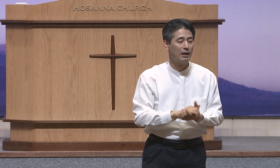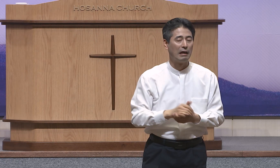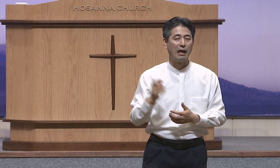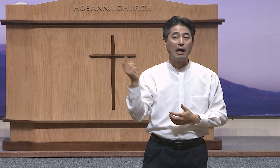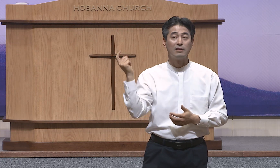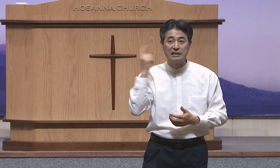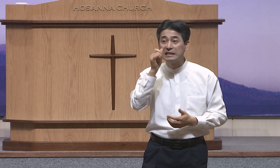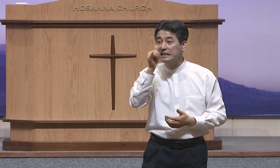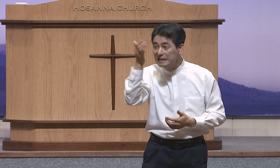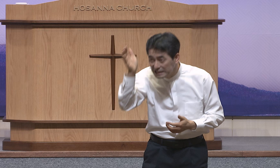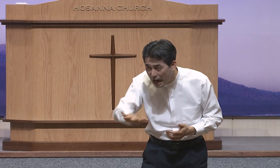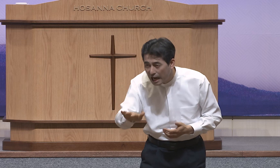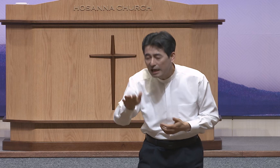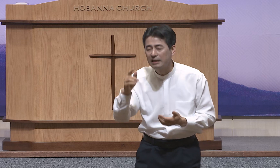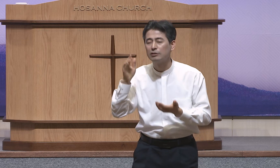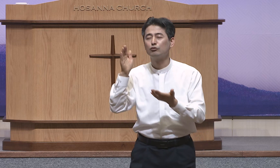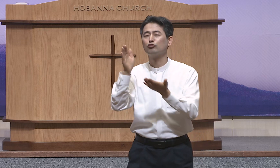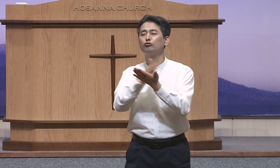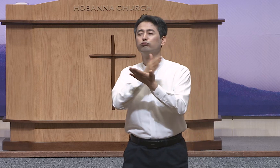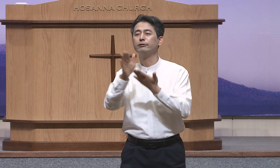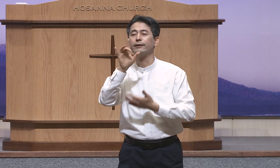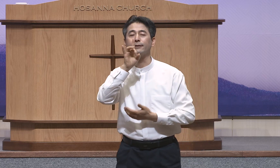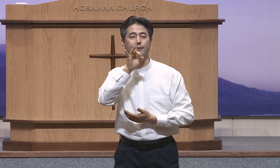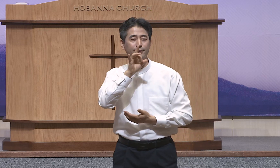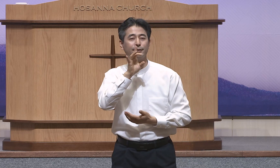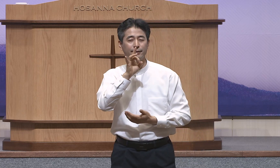사람의 목소리는 들리긴 하지만 구분을 하지